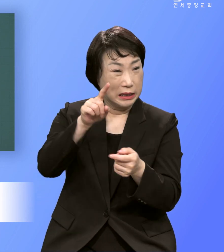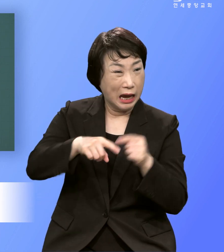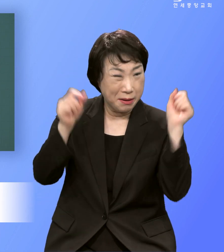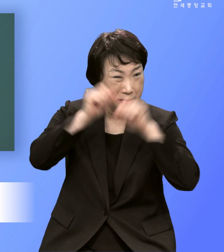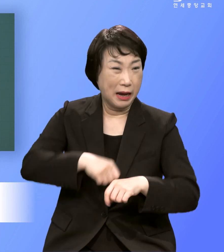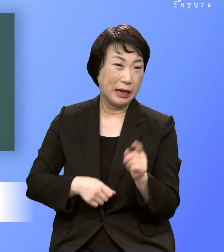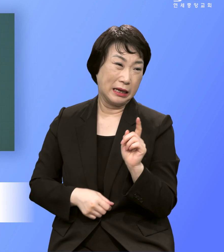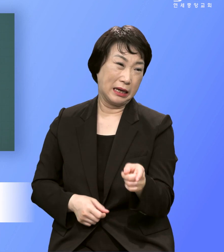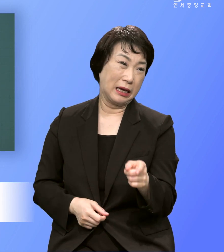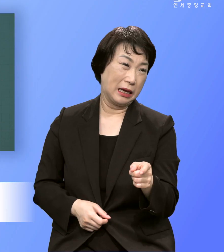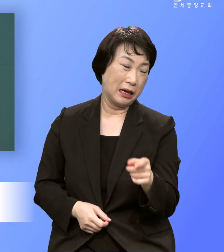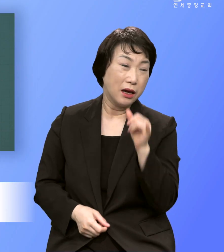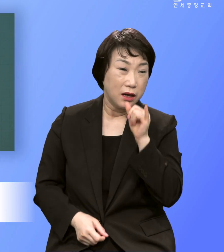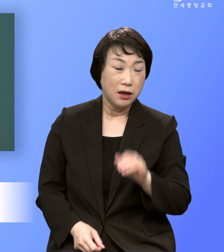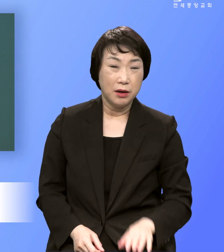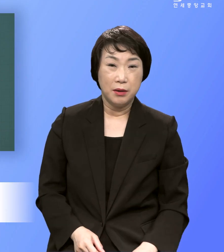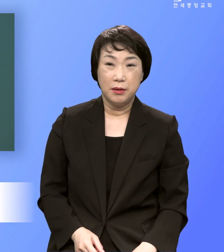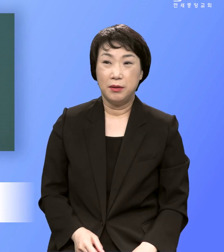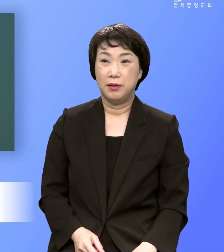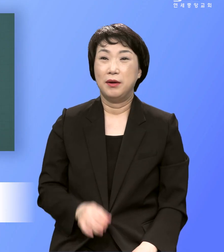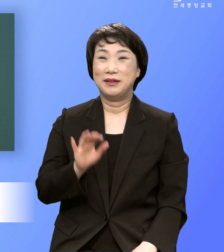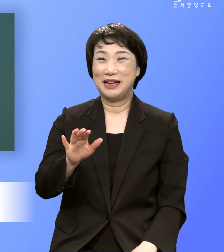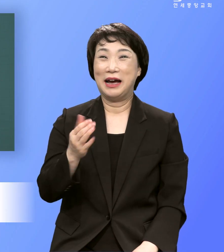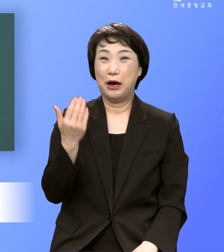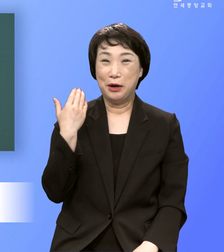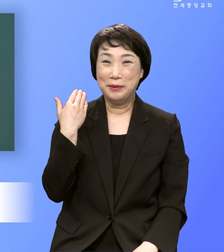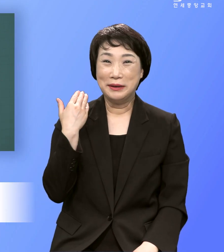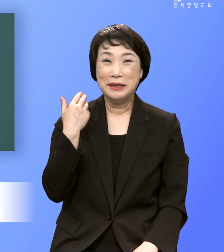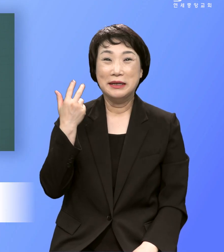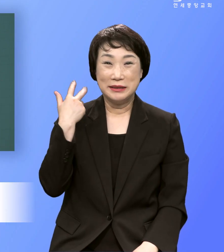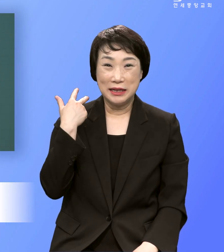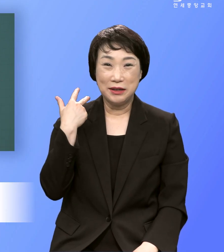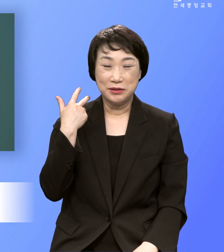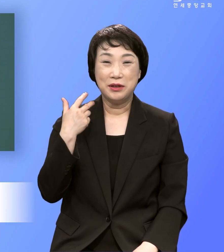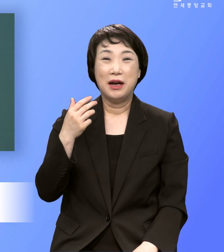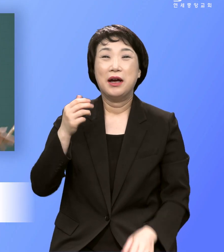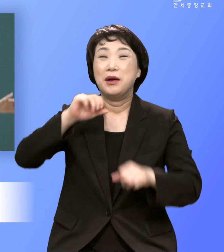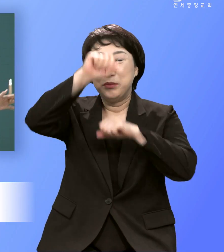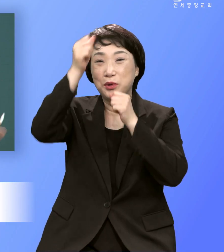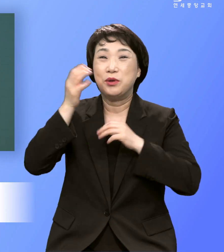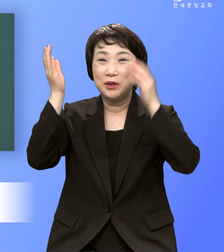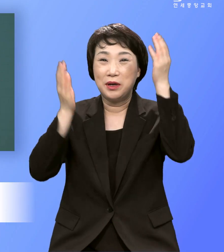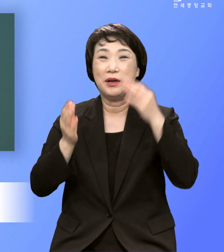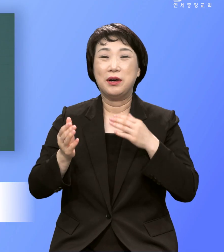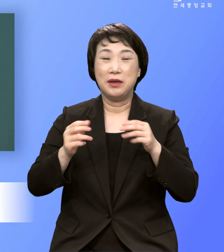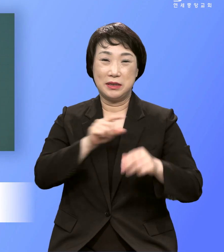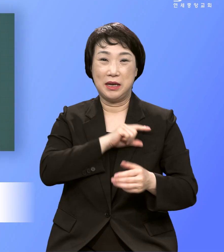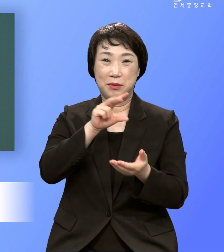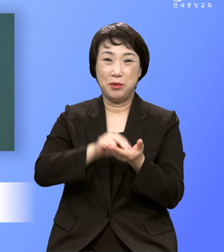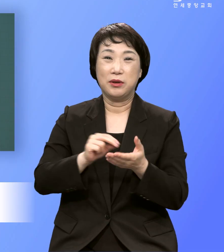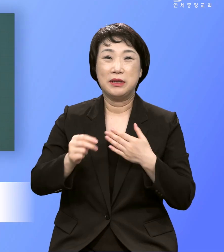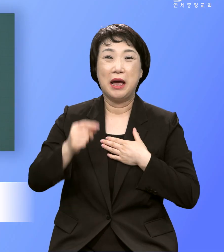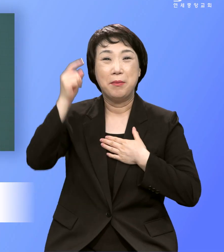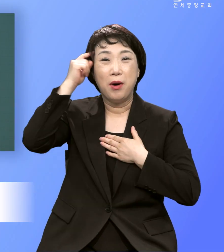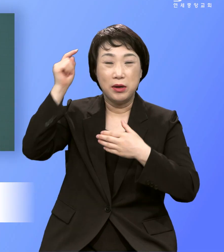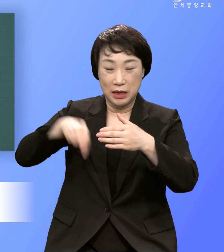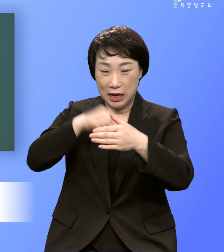망했다. 그래서 이번에 내 머릿속에 지우개에서도 저 사도 바울이